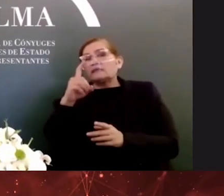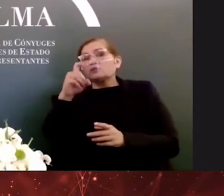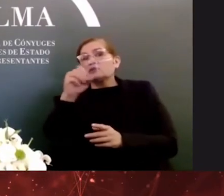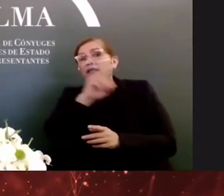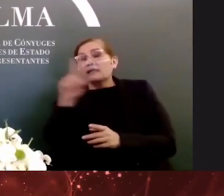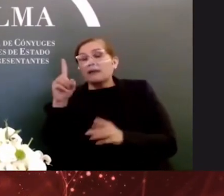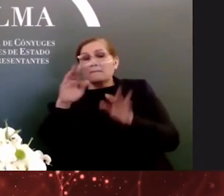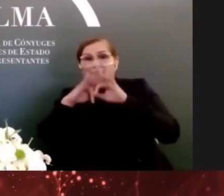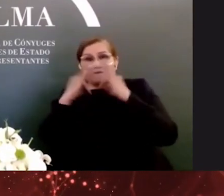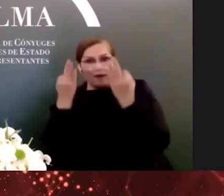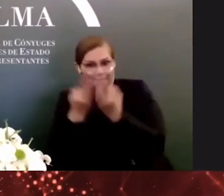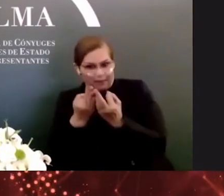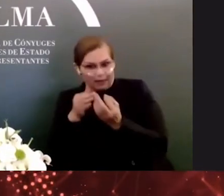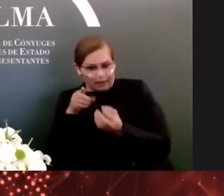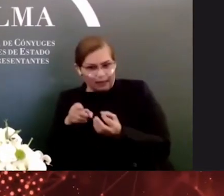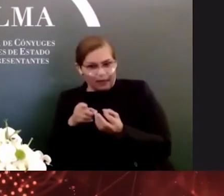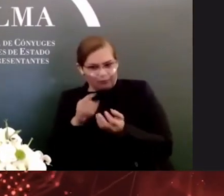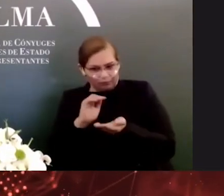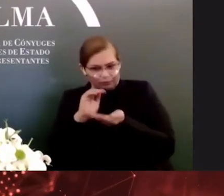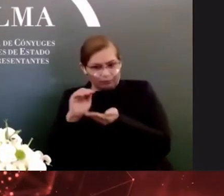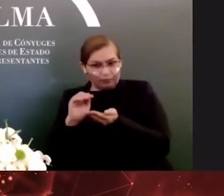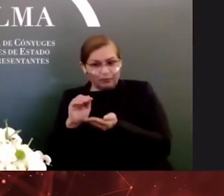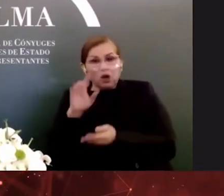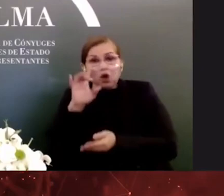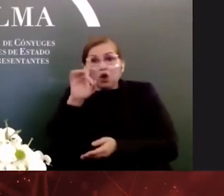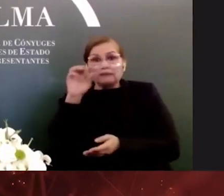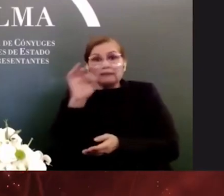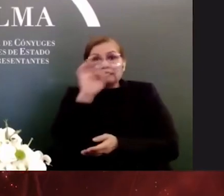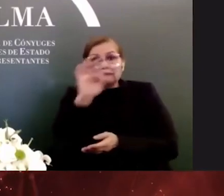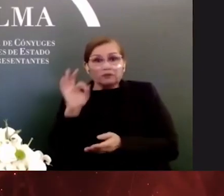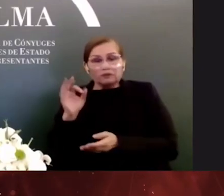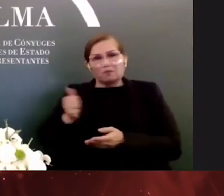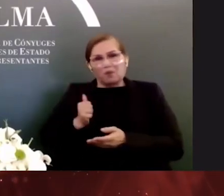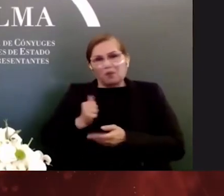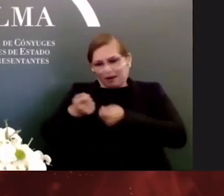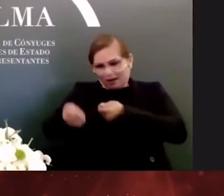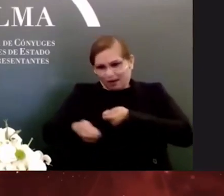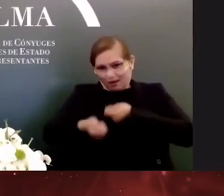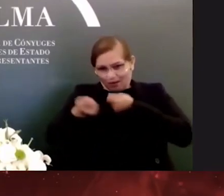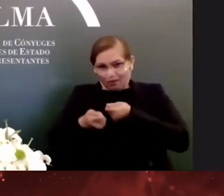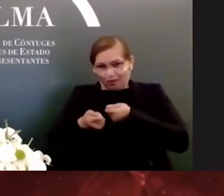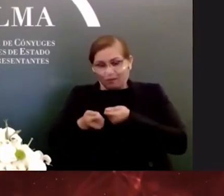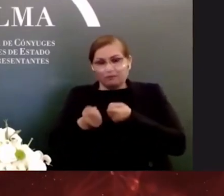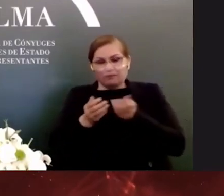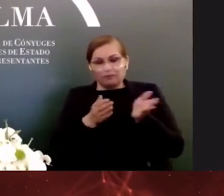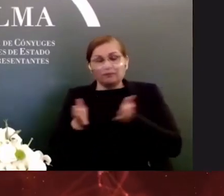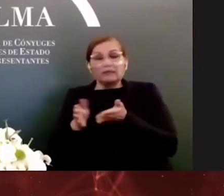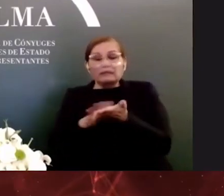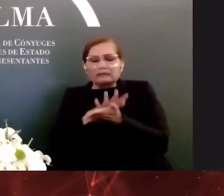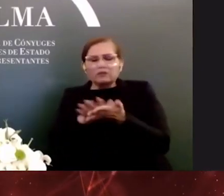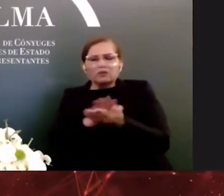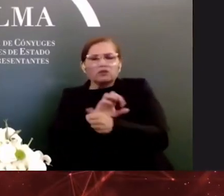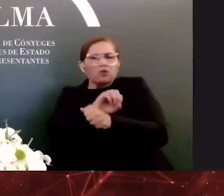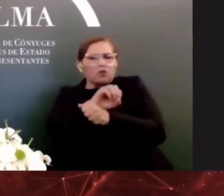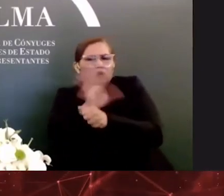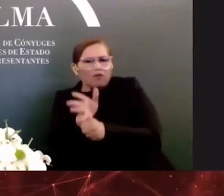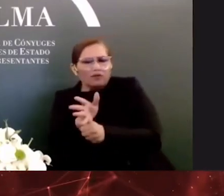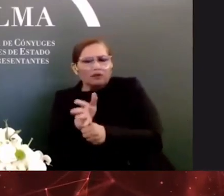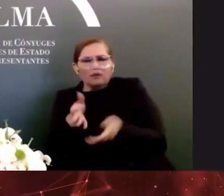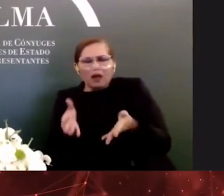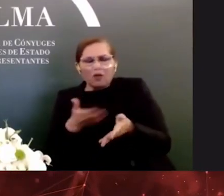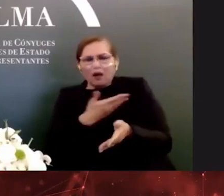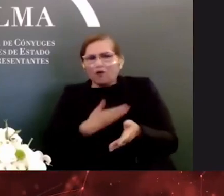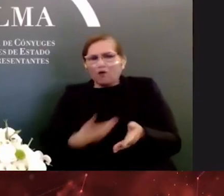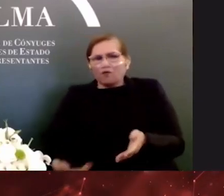el 80% son mujeres rurales. Con la pandemia del COVID-19, los gobiernos